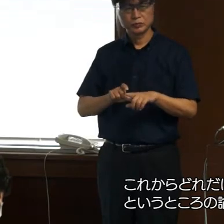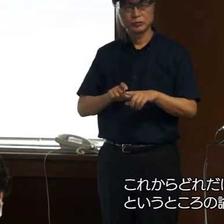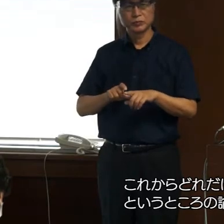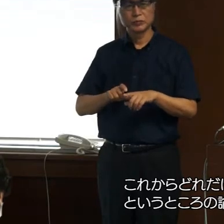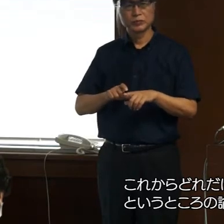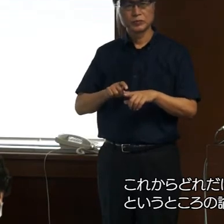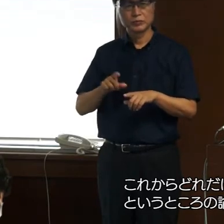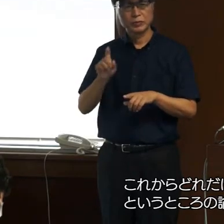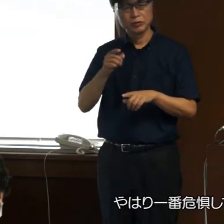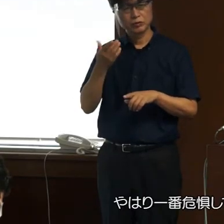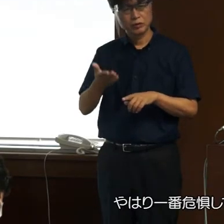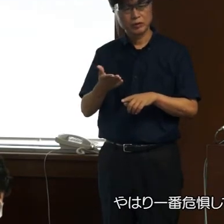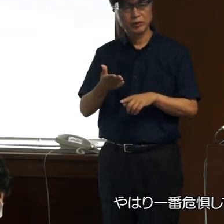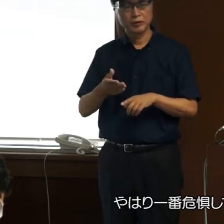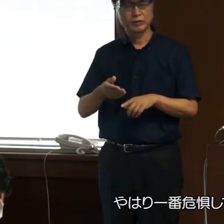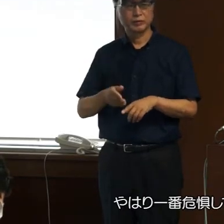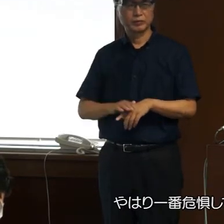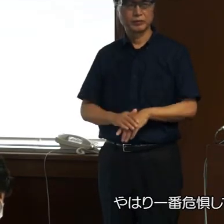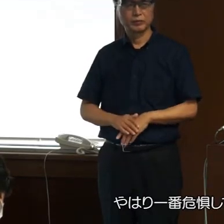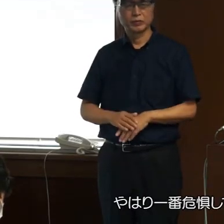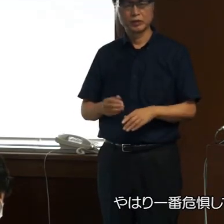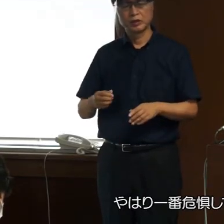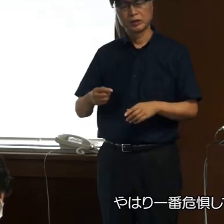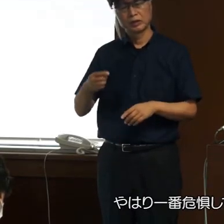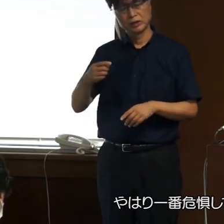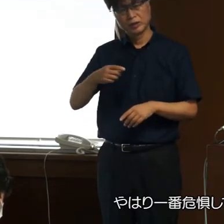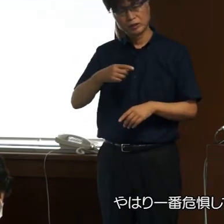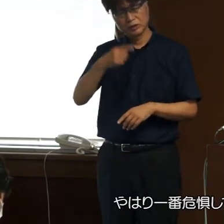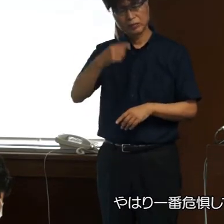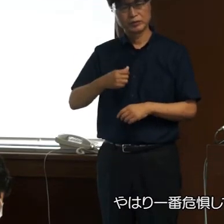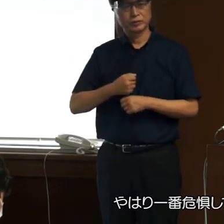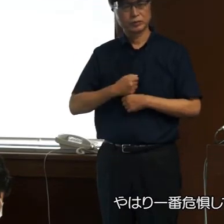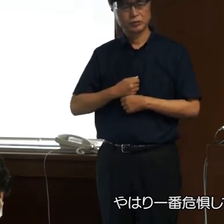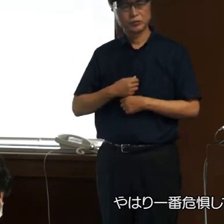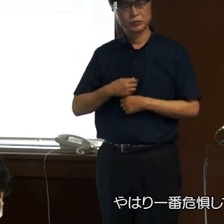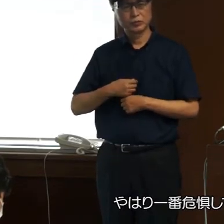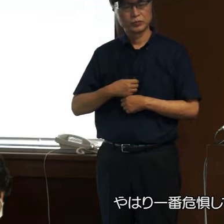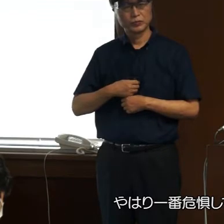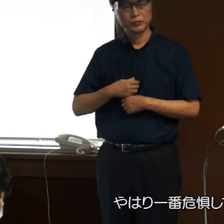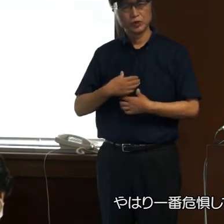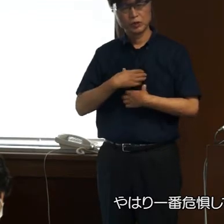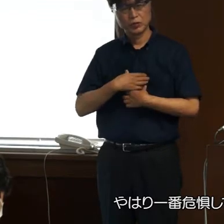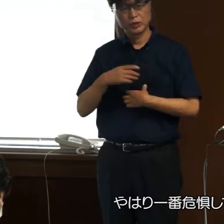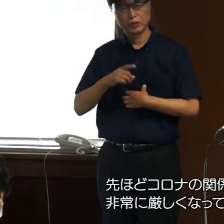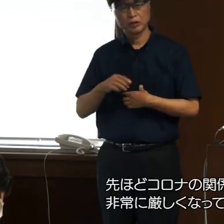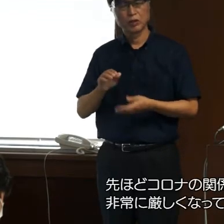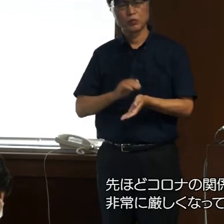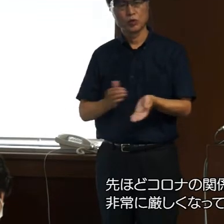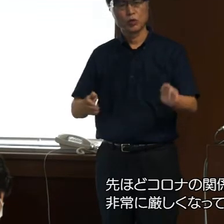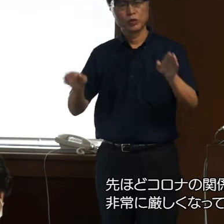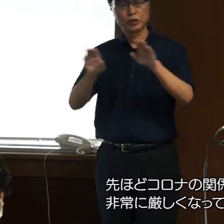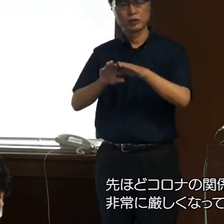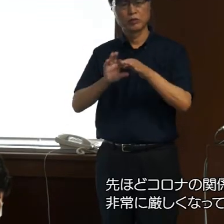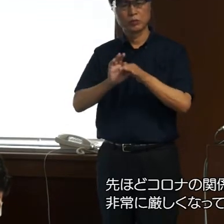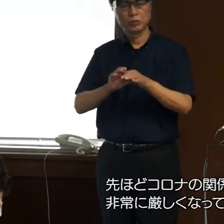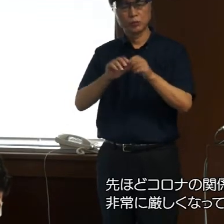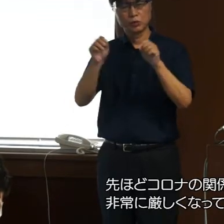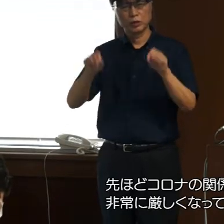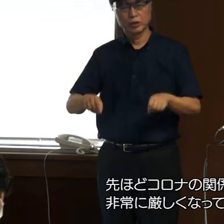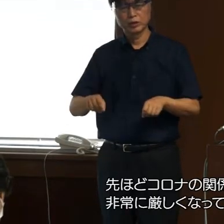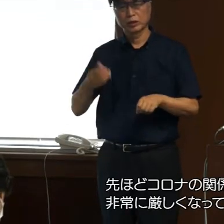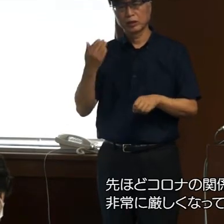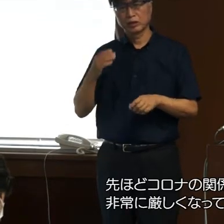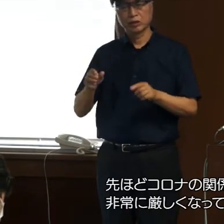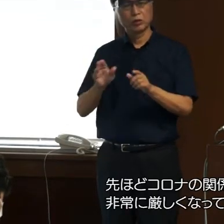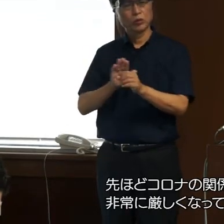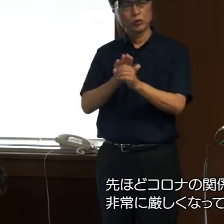があるのと、やはり一番危惧しているのは病院の問題で、やはり先ほどコロナの関係で